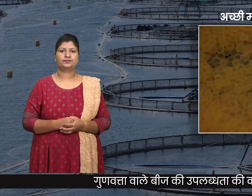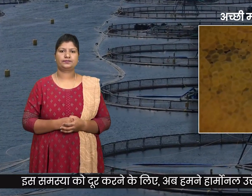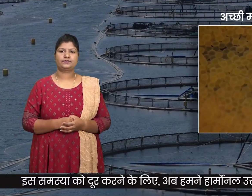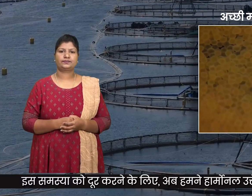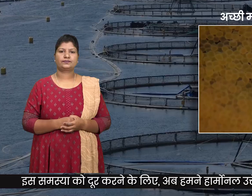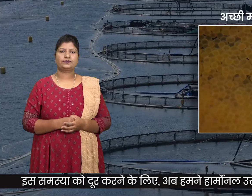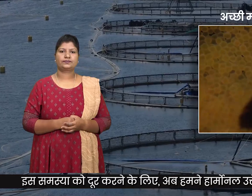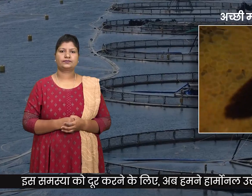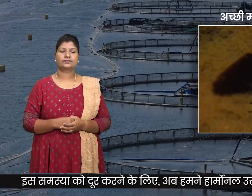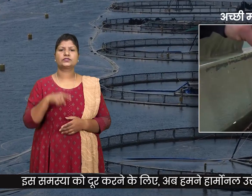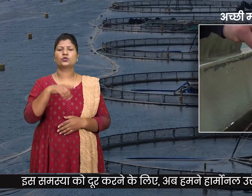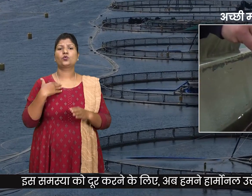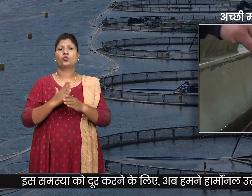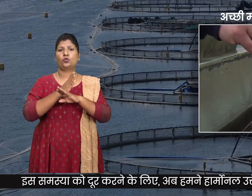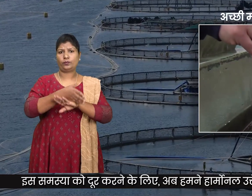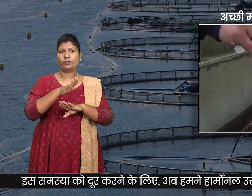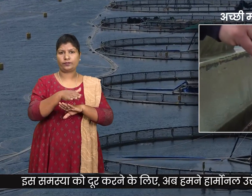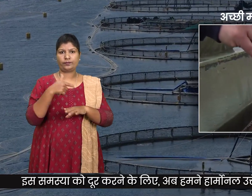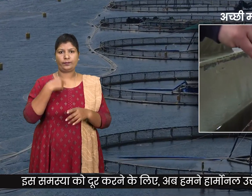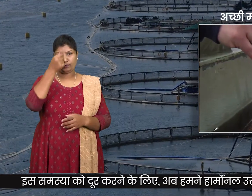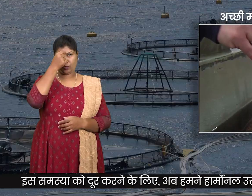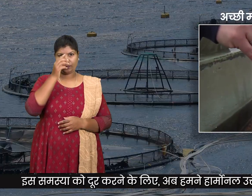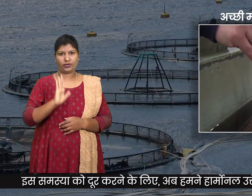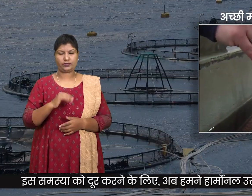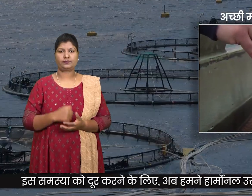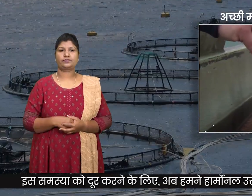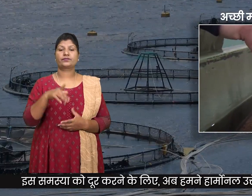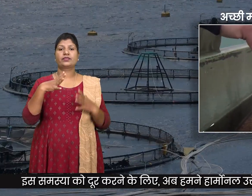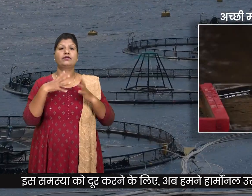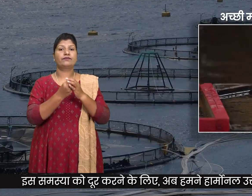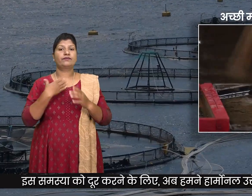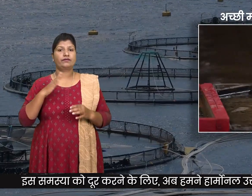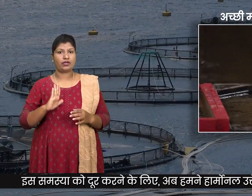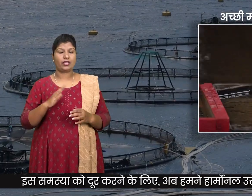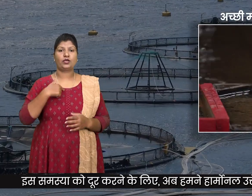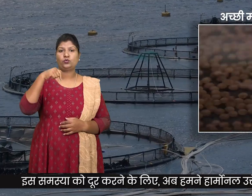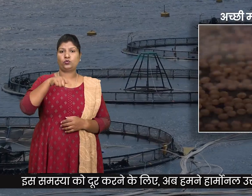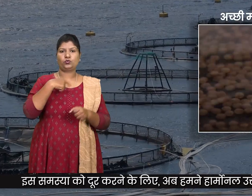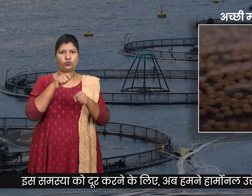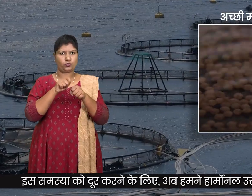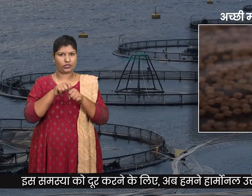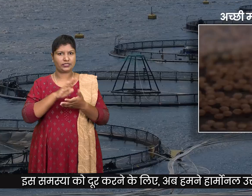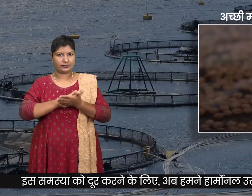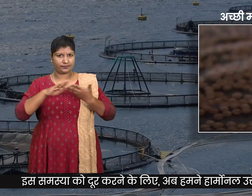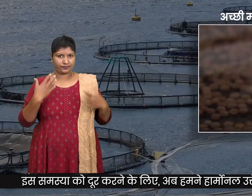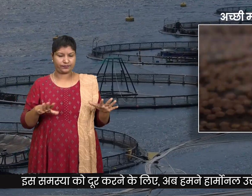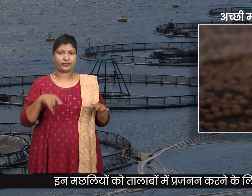इस समस्या को दूर करने के लिए अब हमने हार्मोनल उत्तेजना का उपयोग करके इन